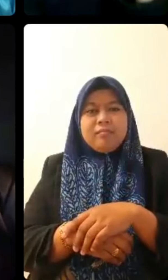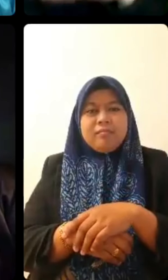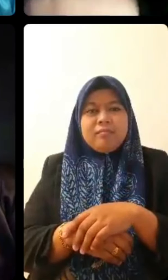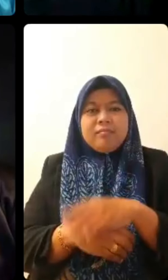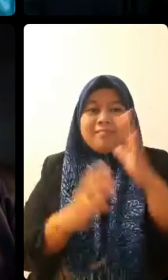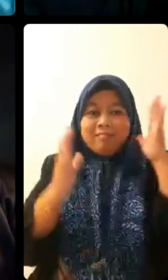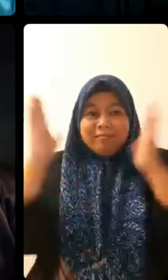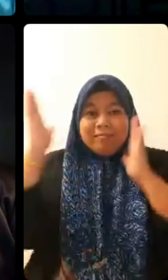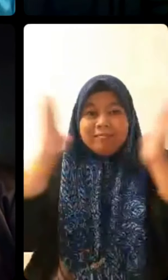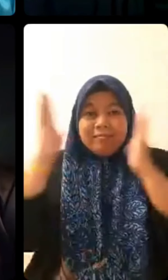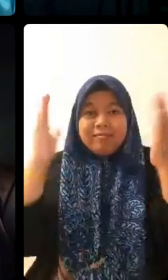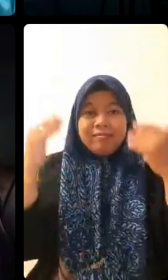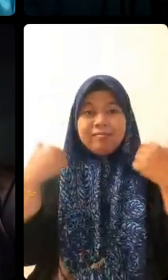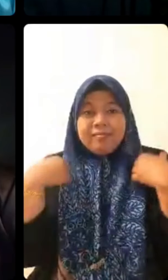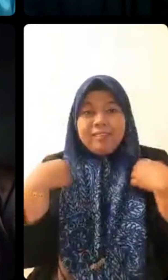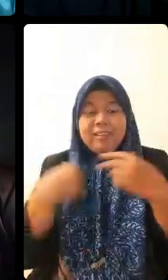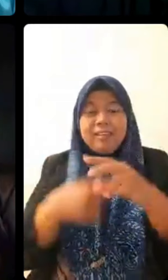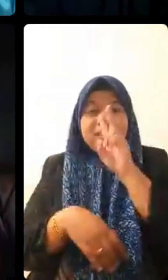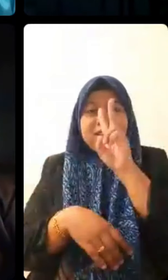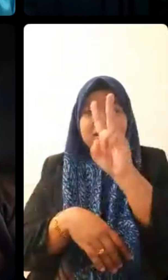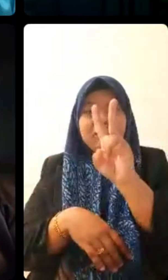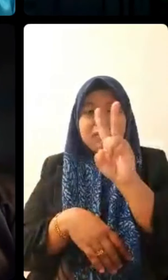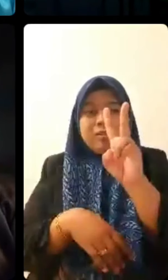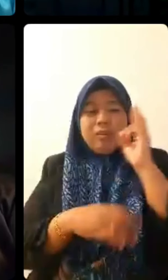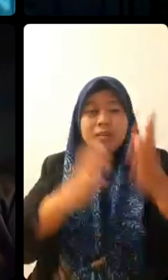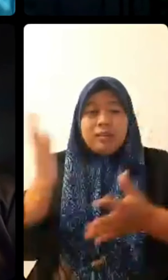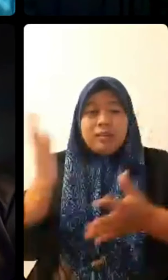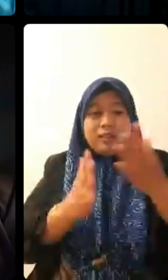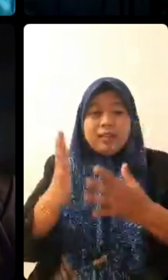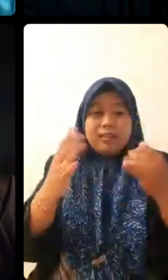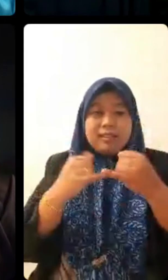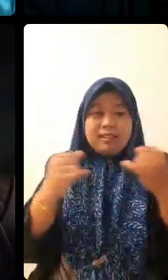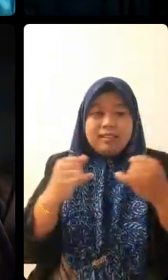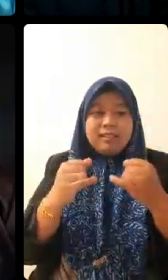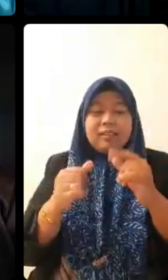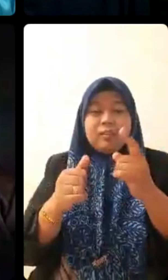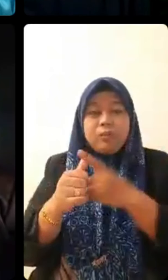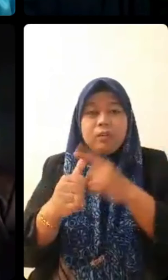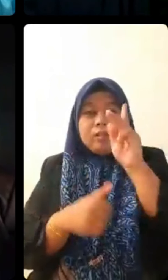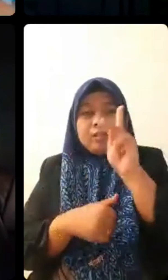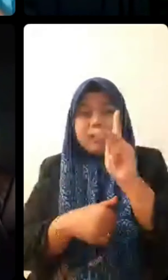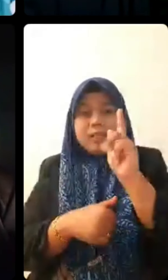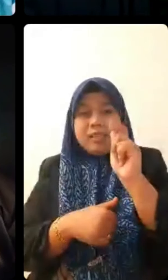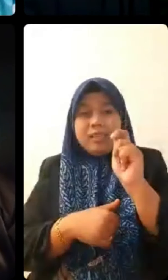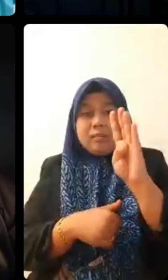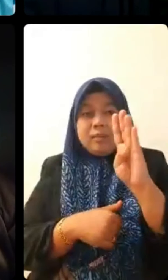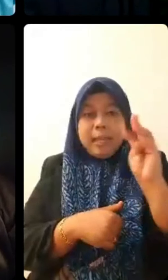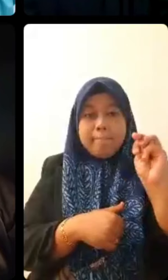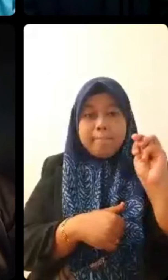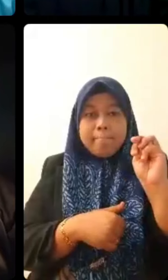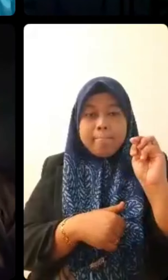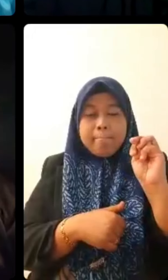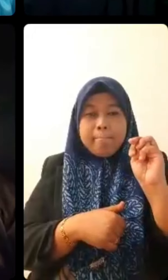isyarat bagi huruf-huruf ni. Yang pertama ni yang kod tangan. Dia kod tangan dia tak sama. Dia tak sama dengan apa yang